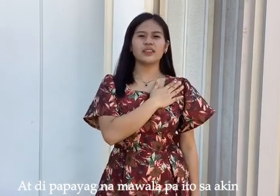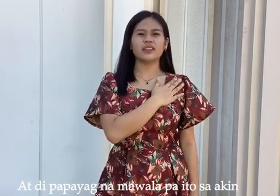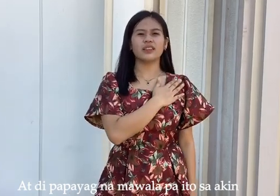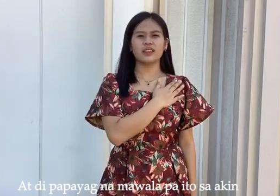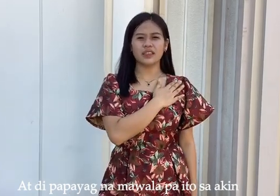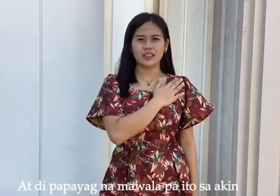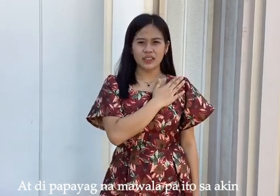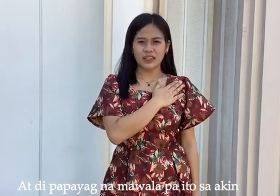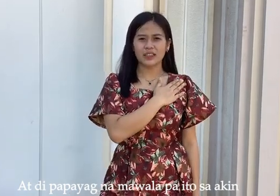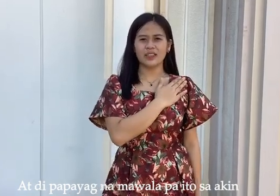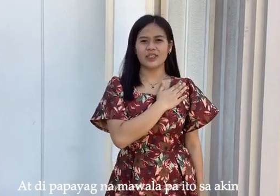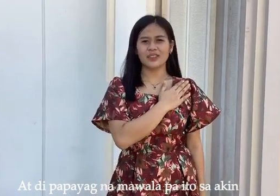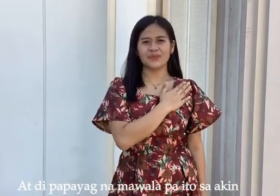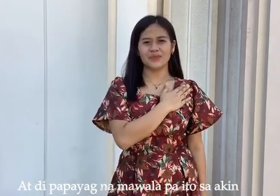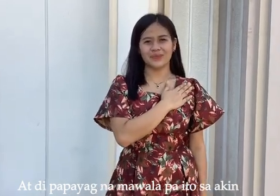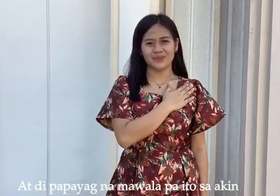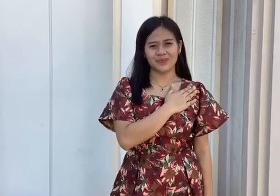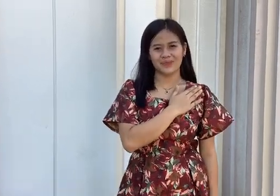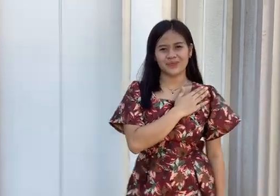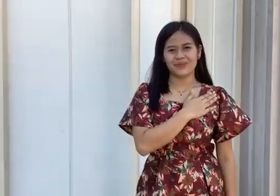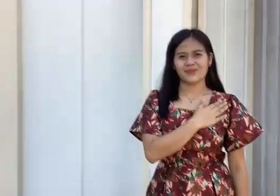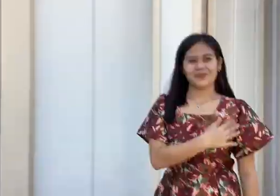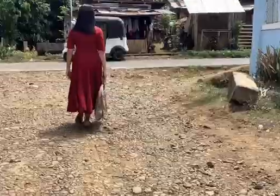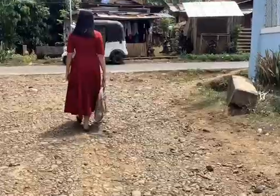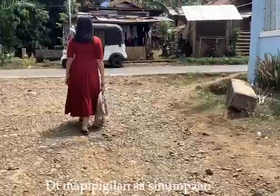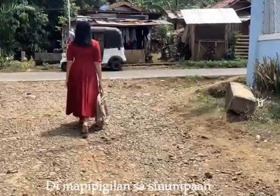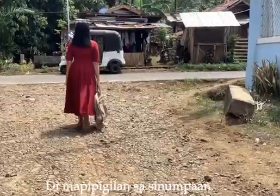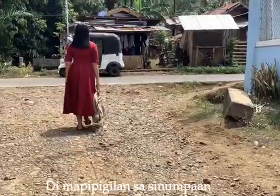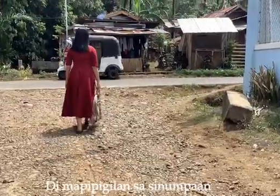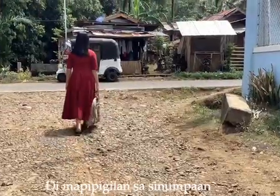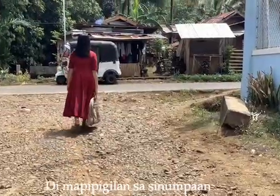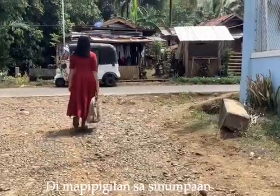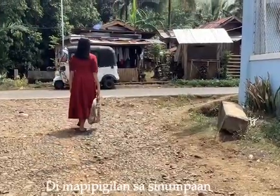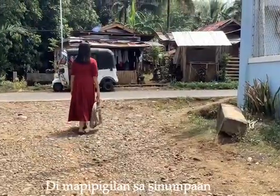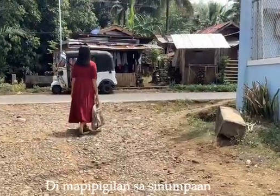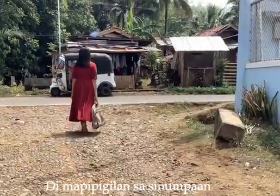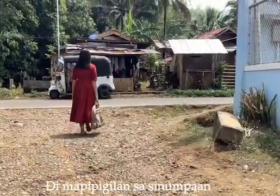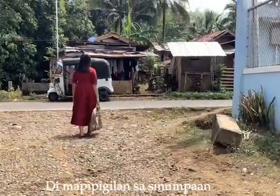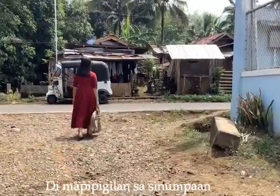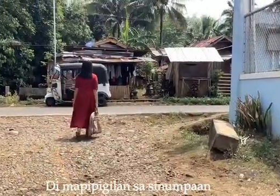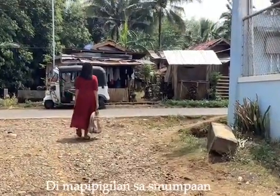akin. Di mapipigilan sa